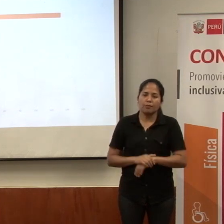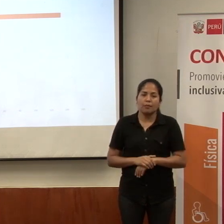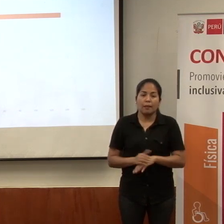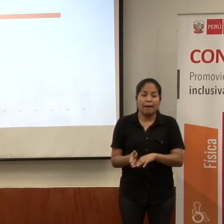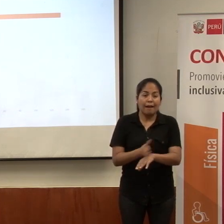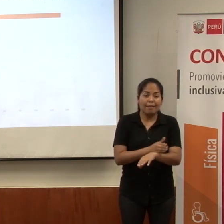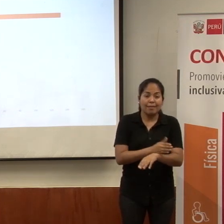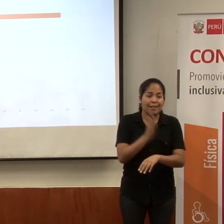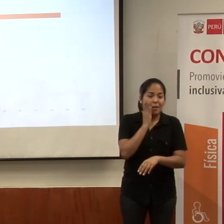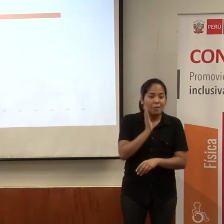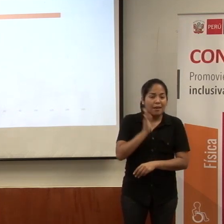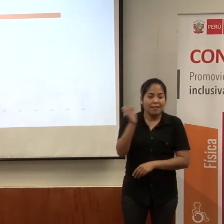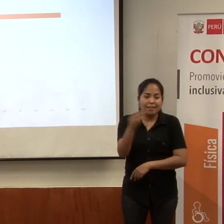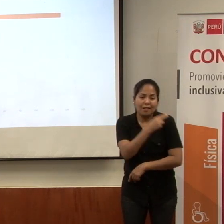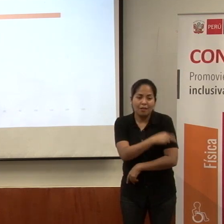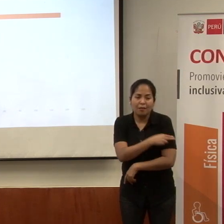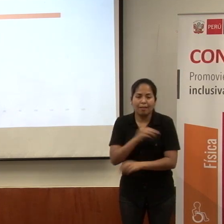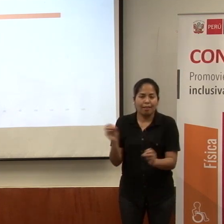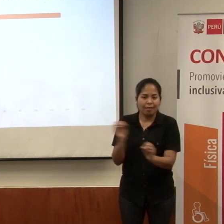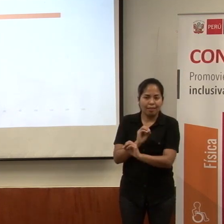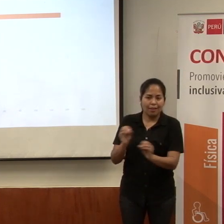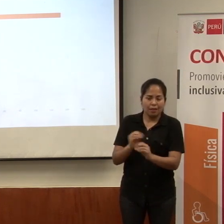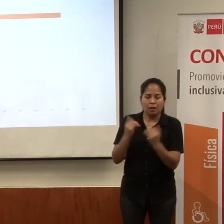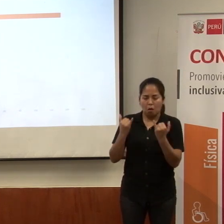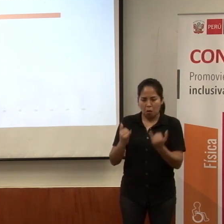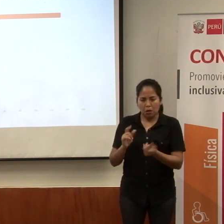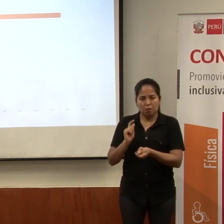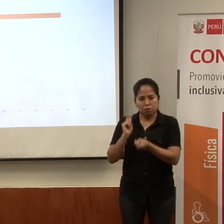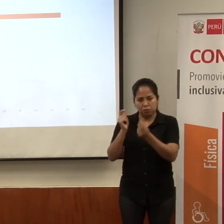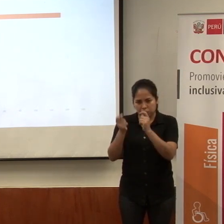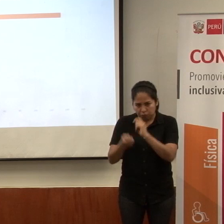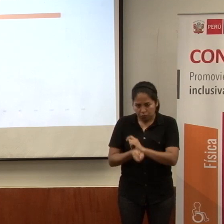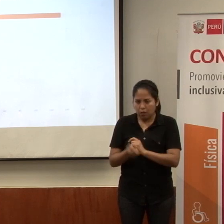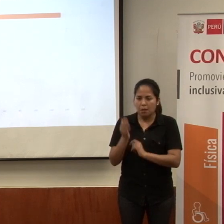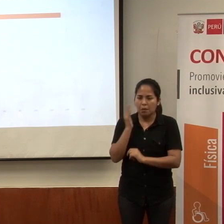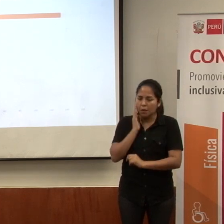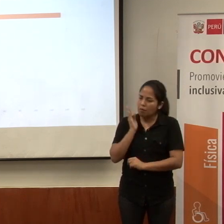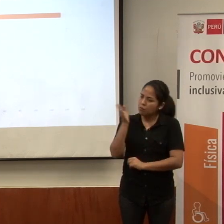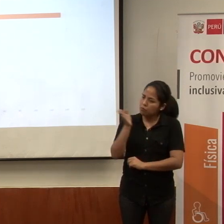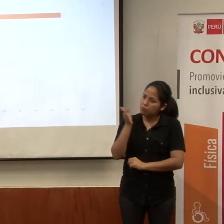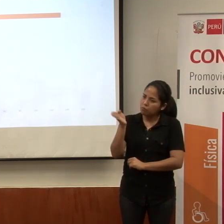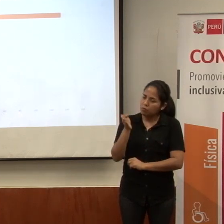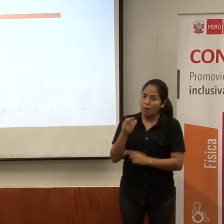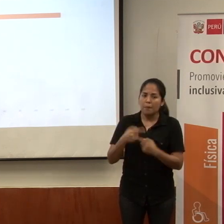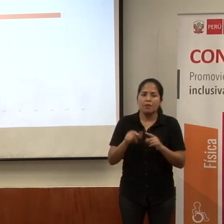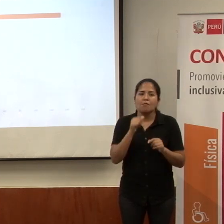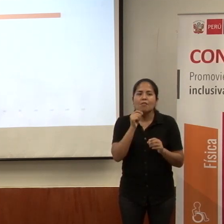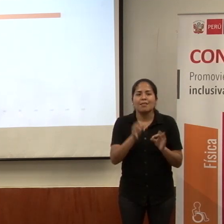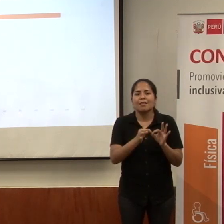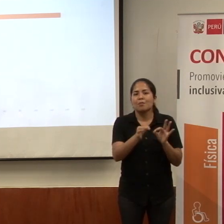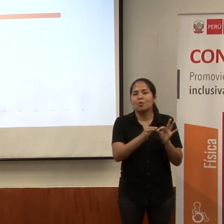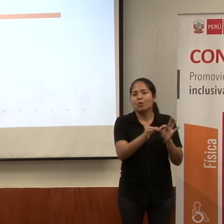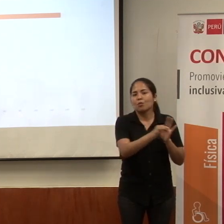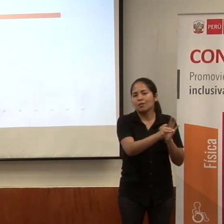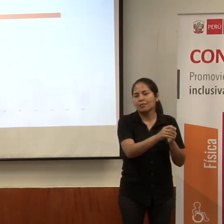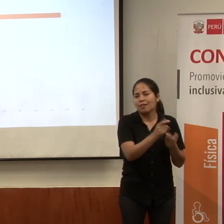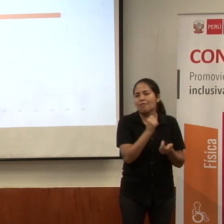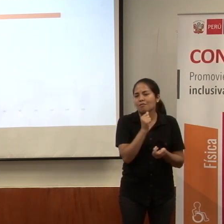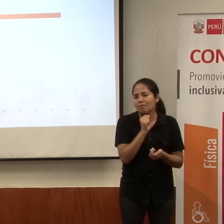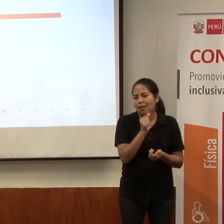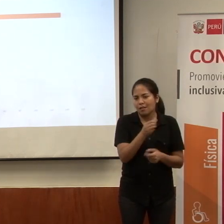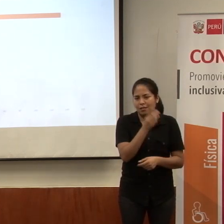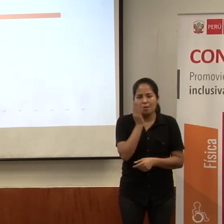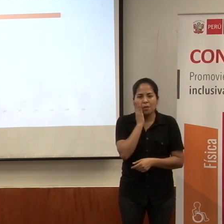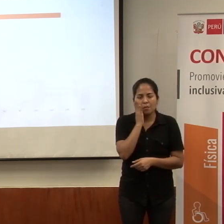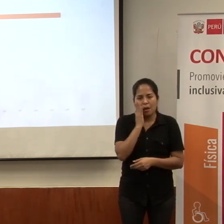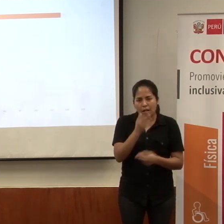salud. Hoy tenemos 90%, pero todavía falta un 10%, ¿dónde? En las zonas rurales, en las comunidades indígenas, etc.